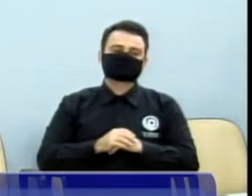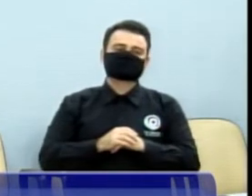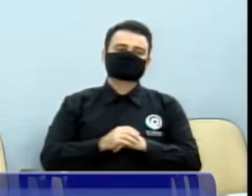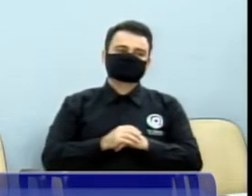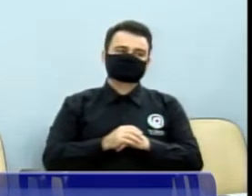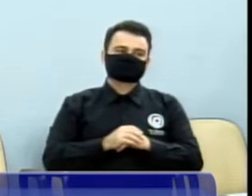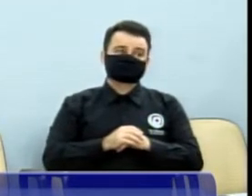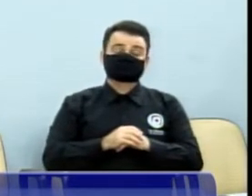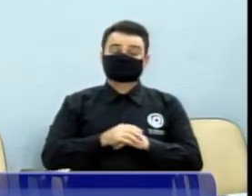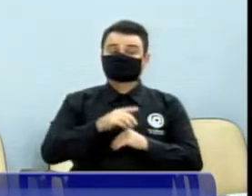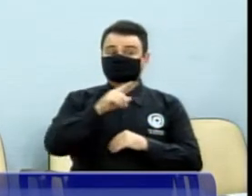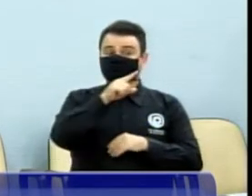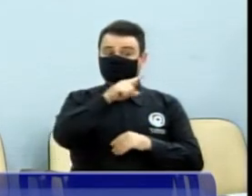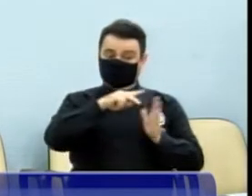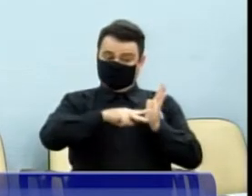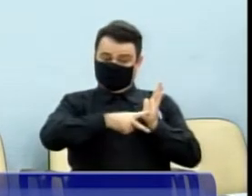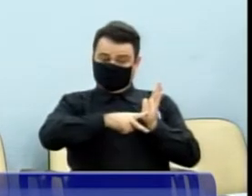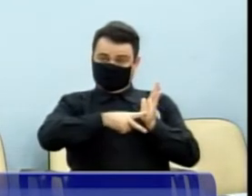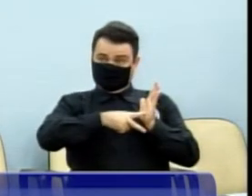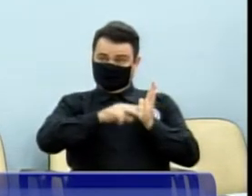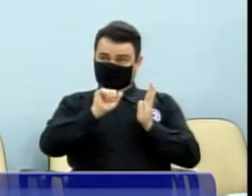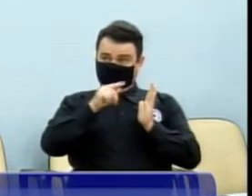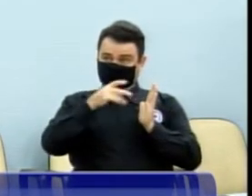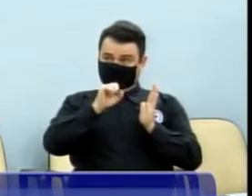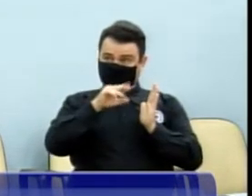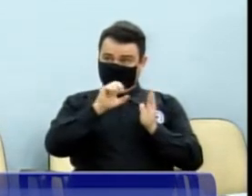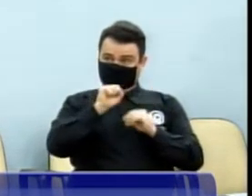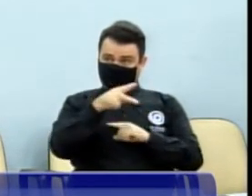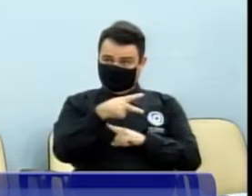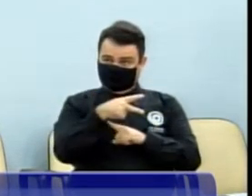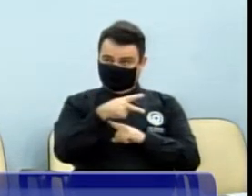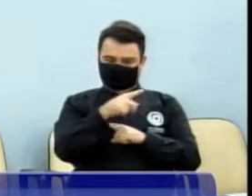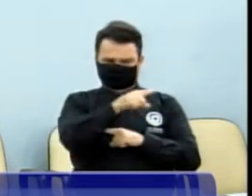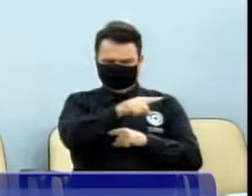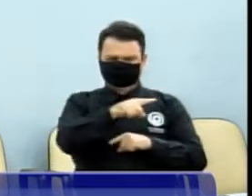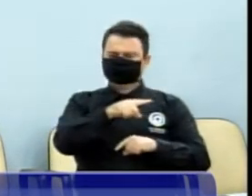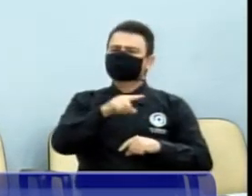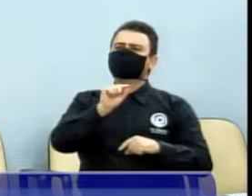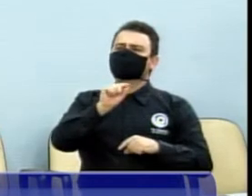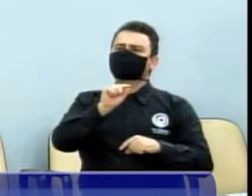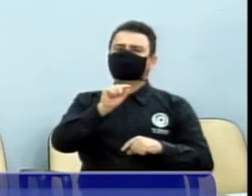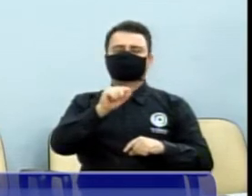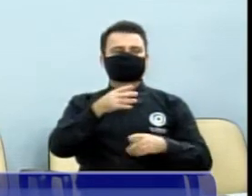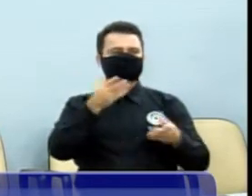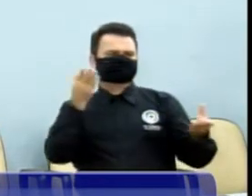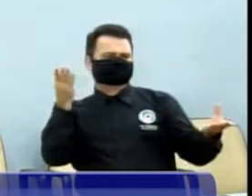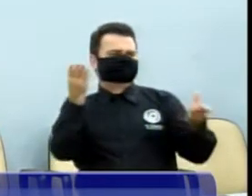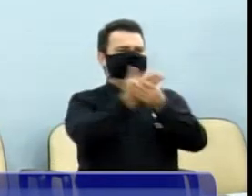impedir que as escolas acontecesse Nossa no nosso estado é